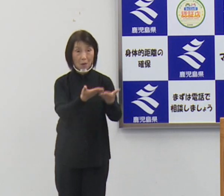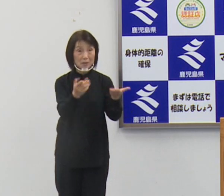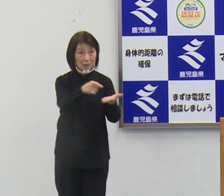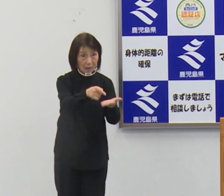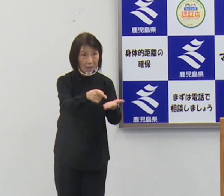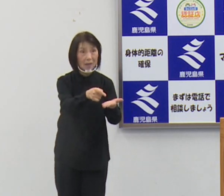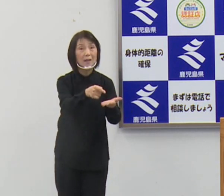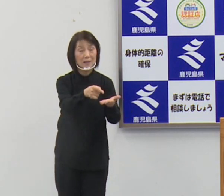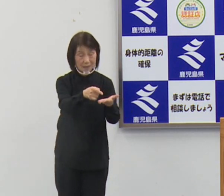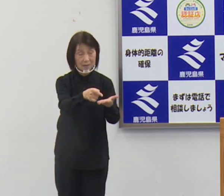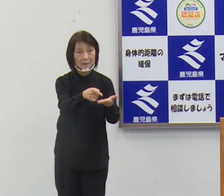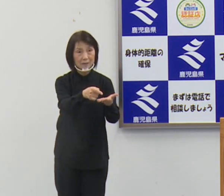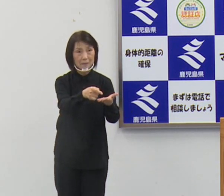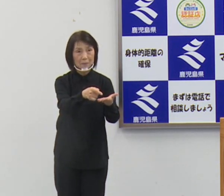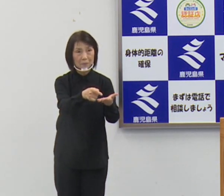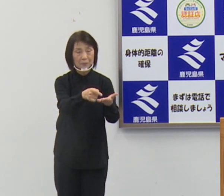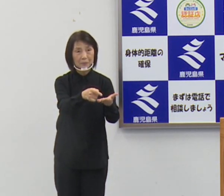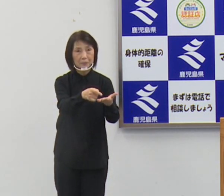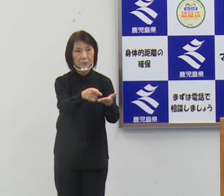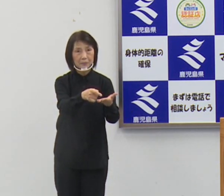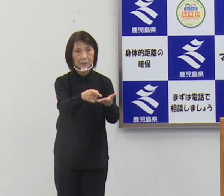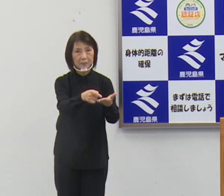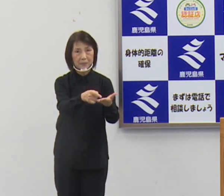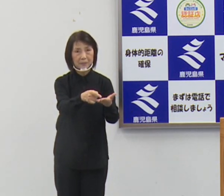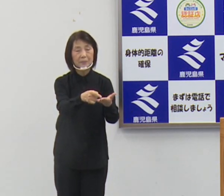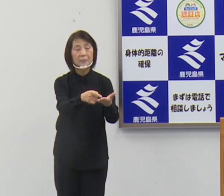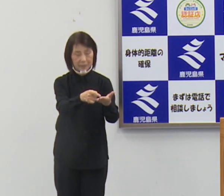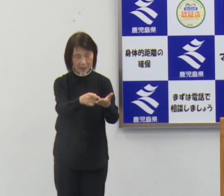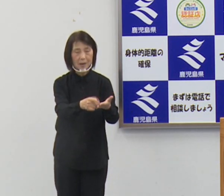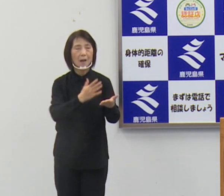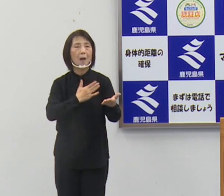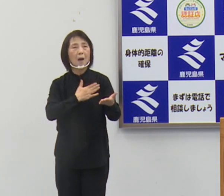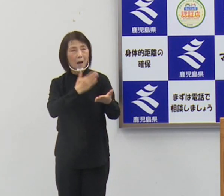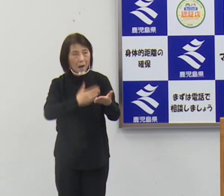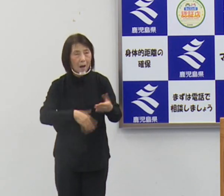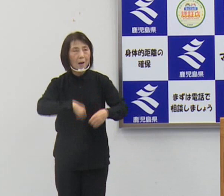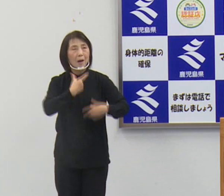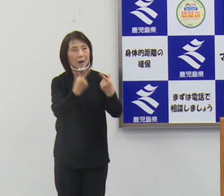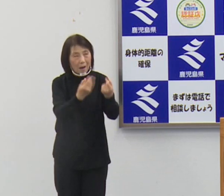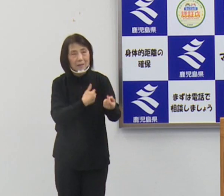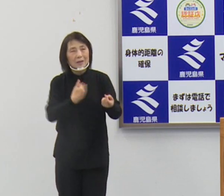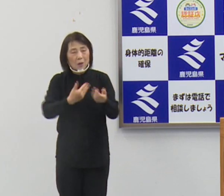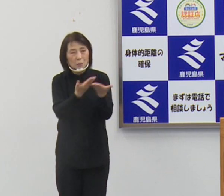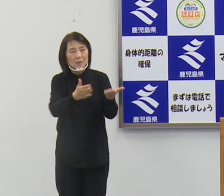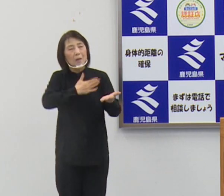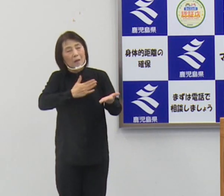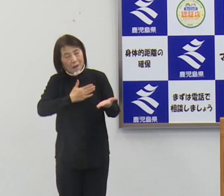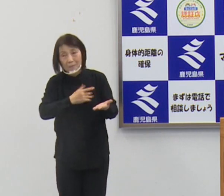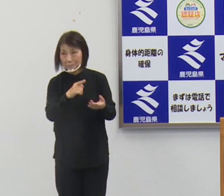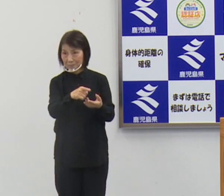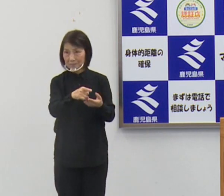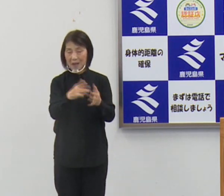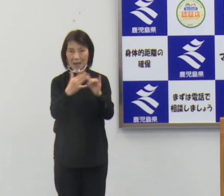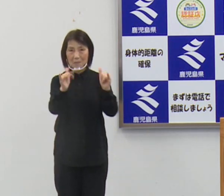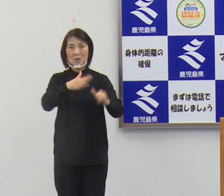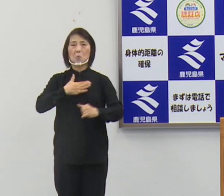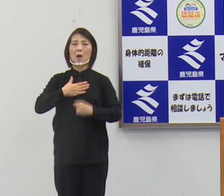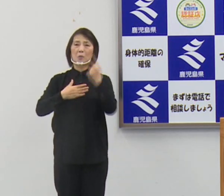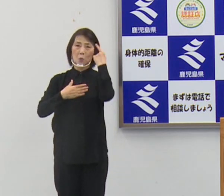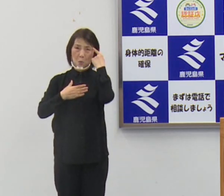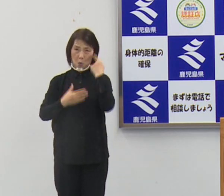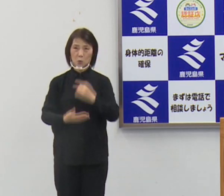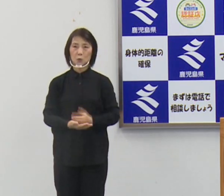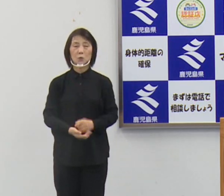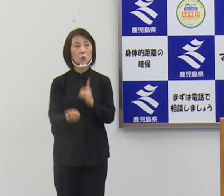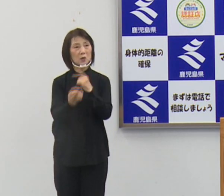方というところをですね、認識をしていただくという意味もあると思いますので、そこはしっかりと対応する必要があるというふうに思っております。